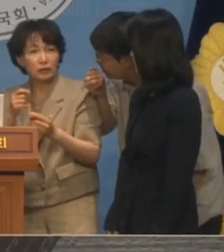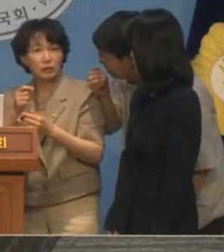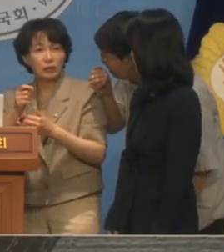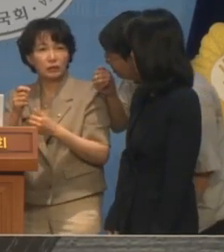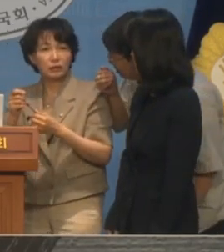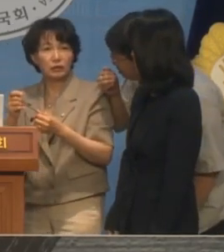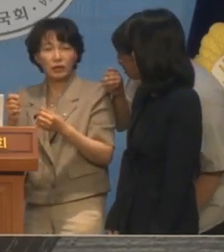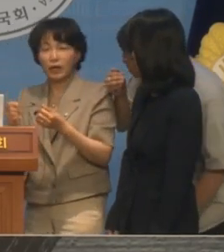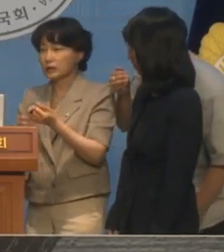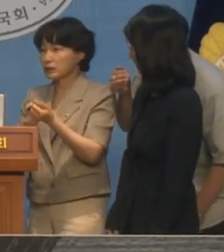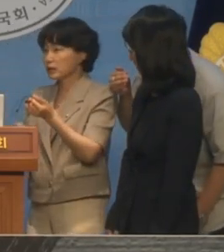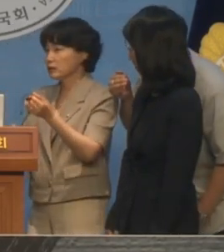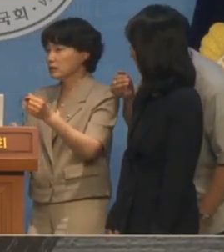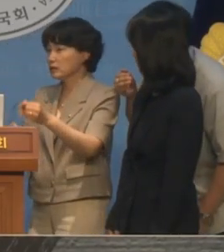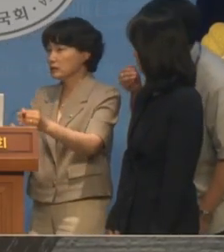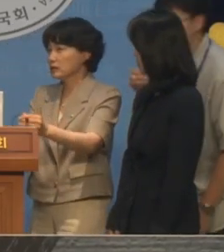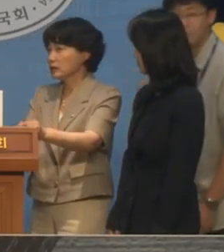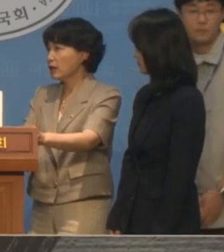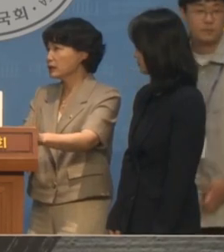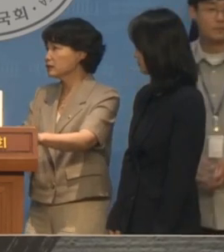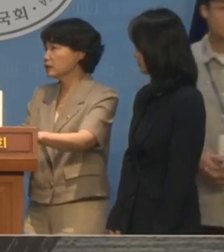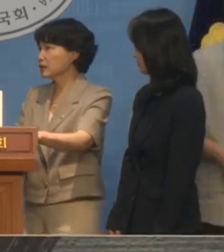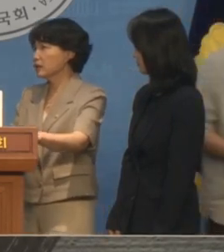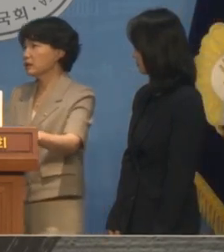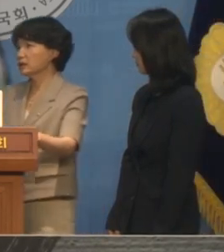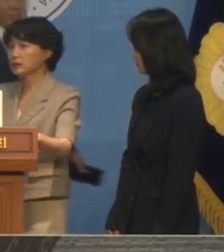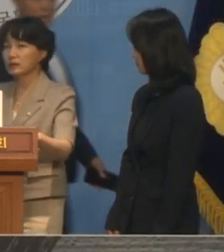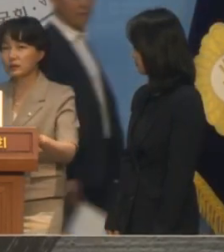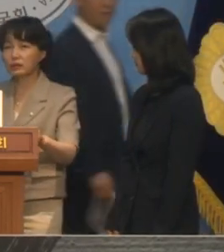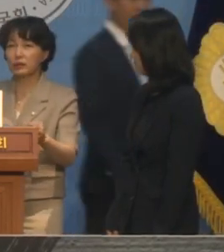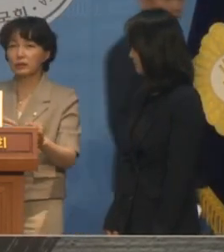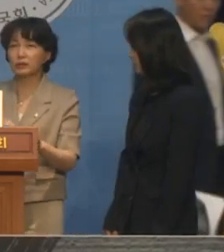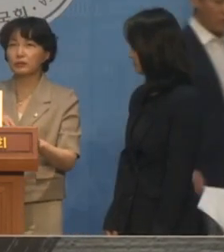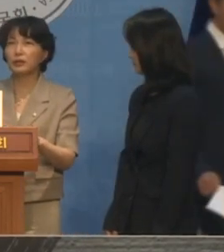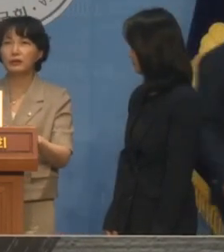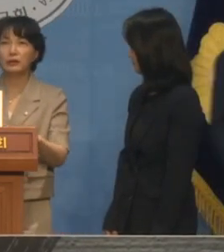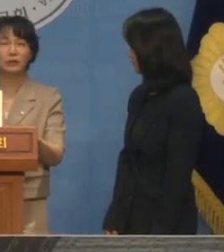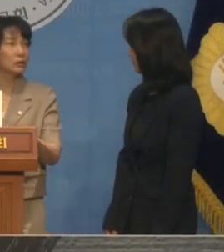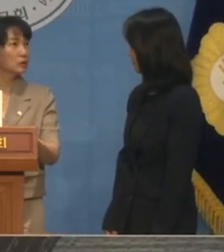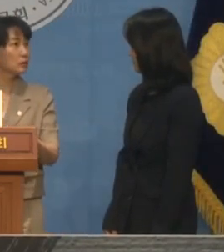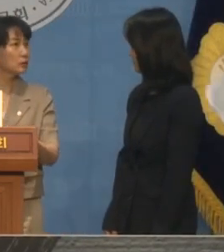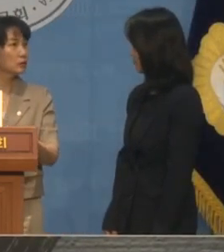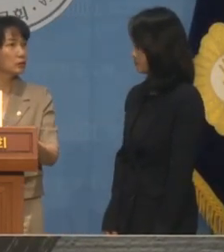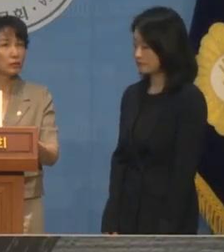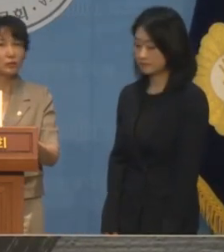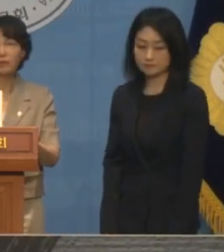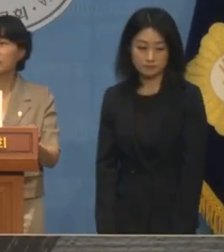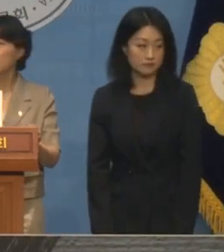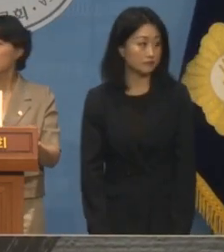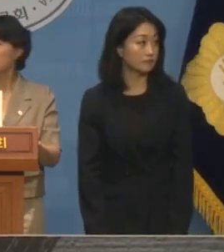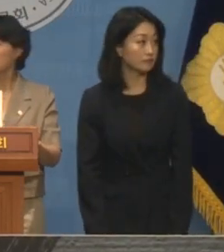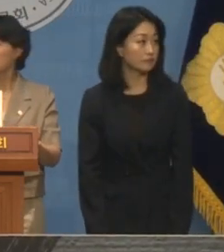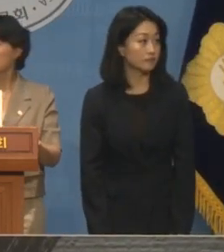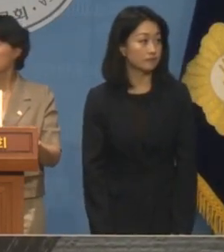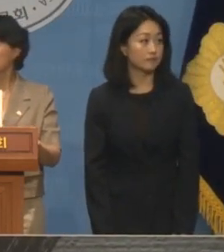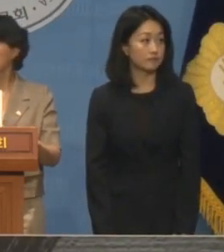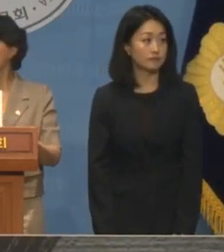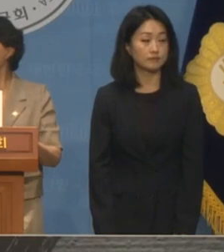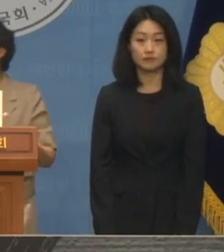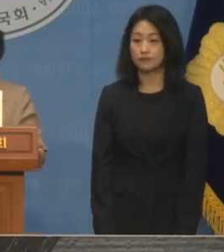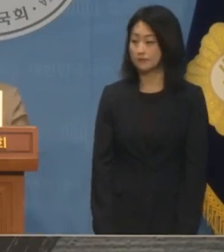괜찮습니다. 아, 그래요? 네. 바로 아, 그래도 될까요? 그럴까요? 그러면? 부모님 앞에 한번 서시면 마이크